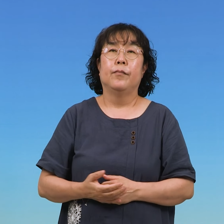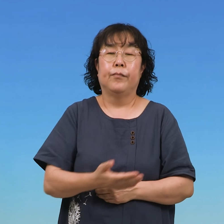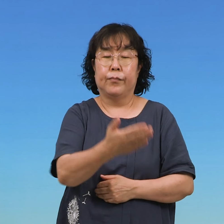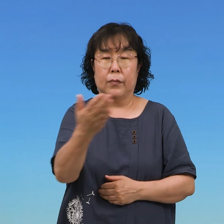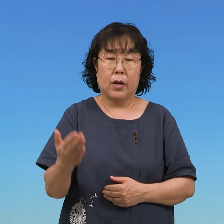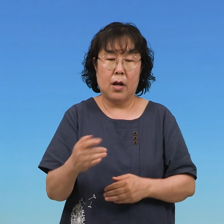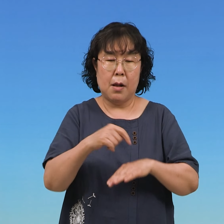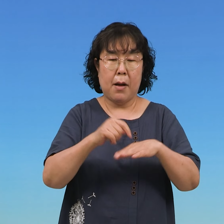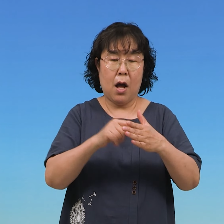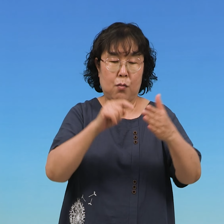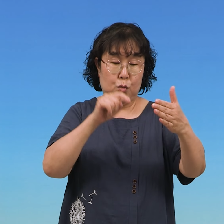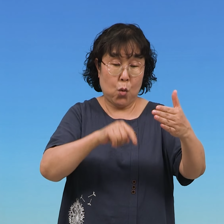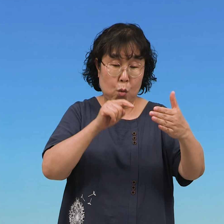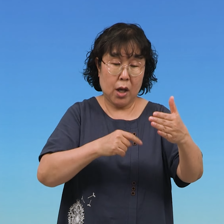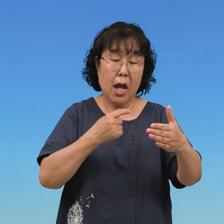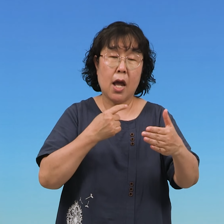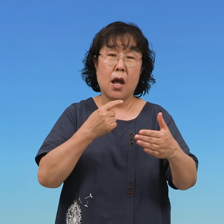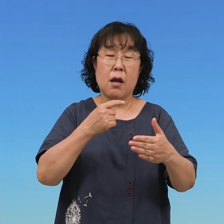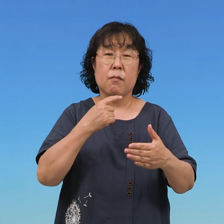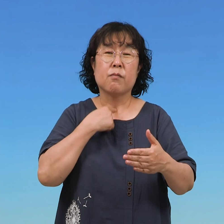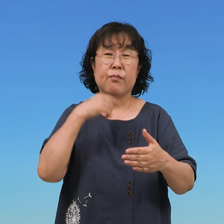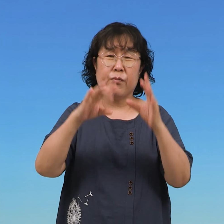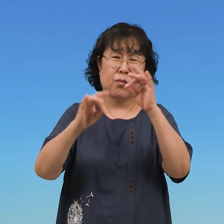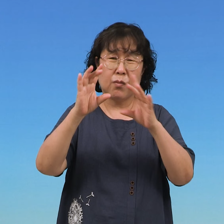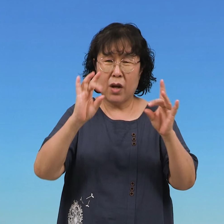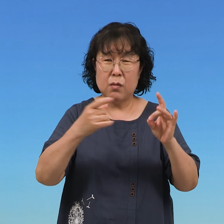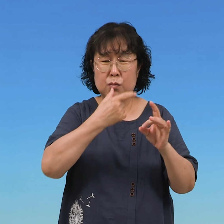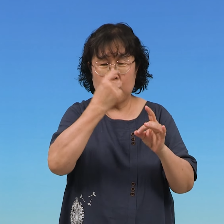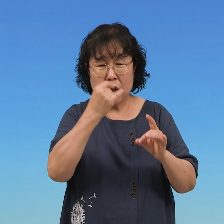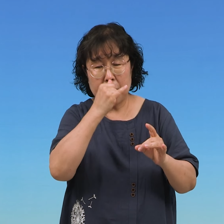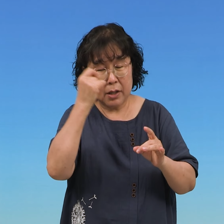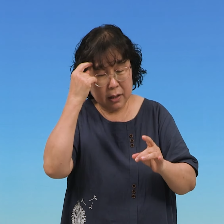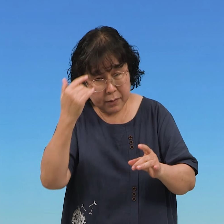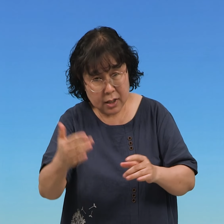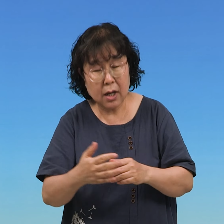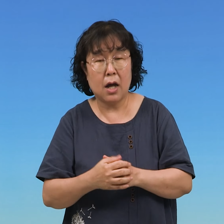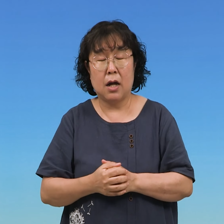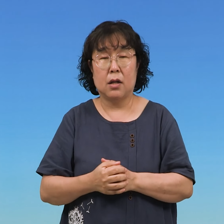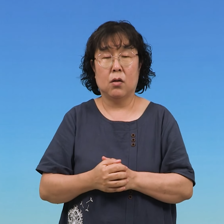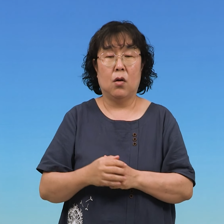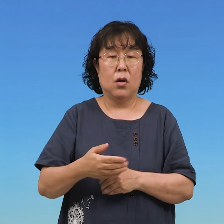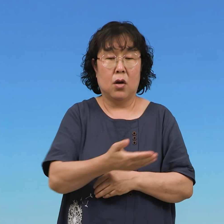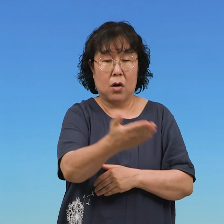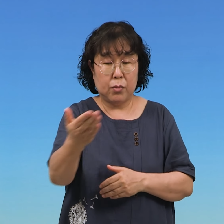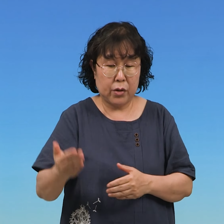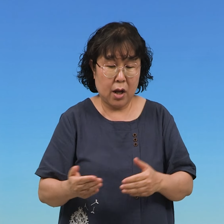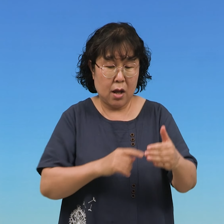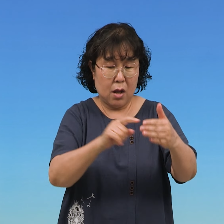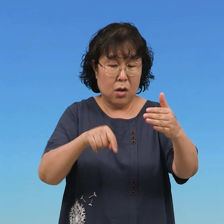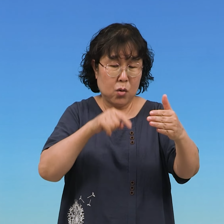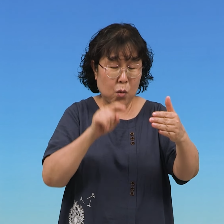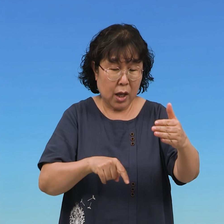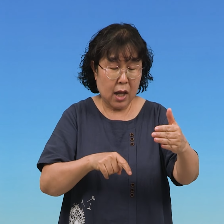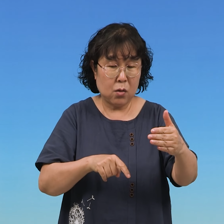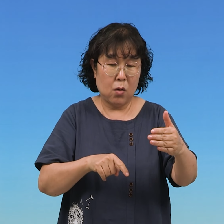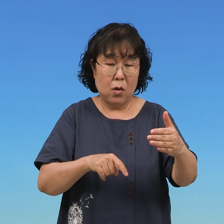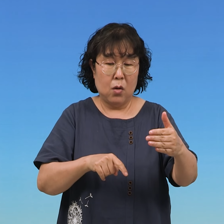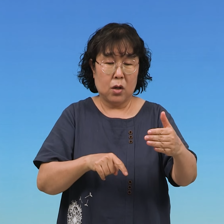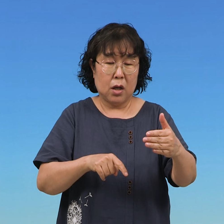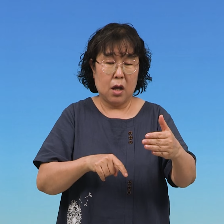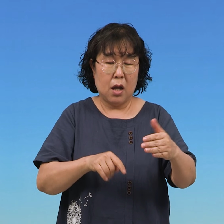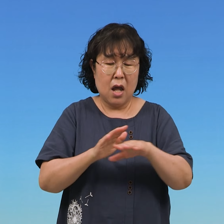여러분 내면에 어떤 목마름이 있으세요? 저도 있습니다. 여러분 내면에 어떤 풀리지 않는 인생의 어떤 심각한